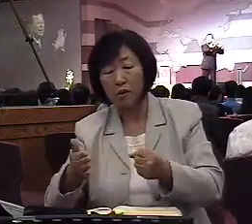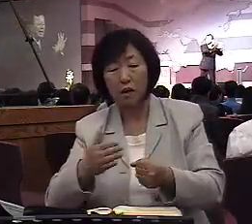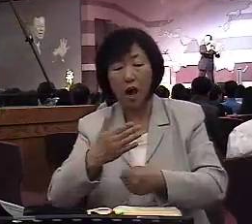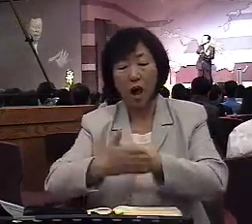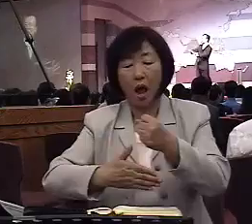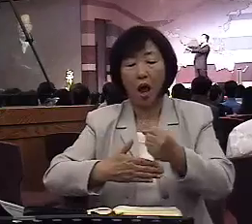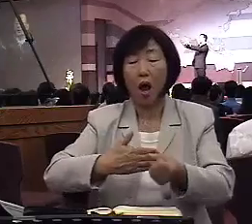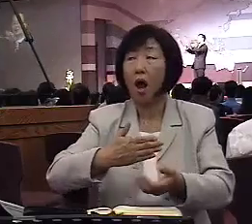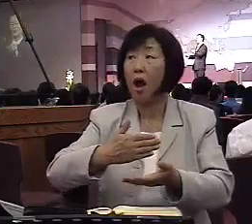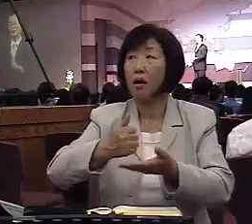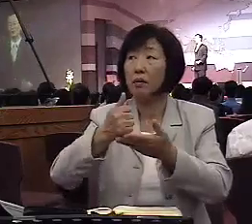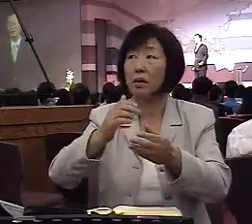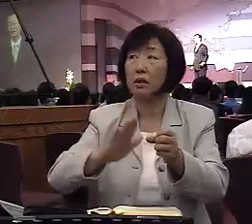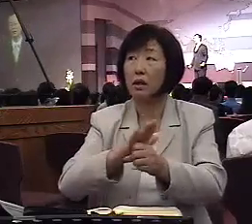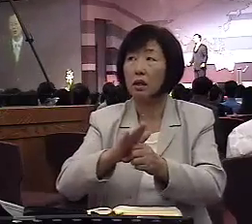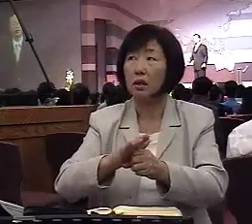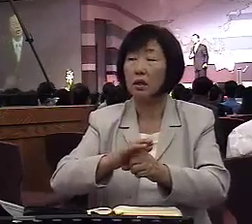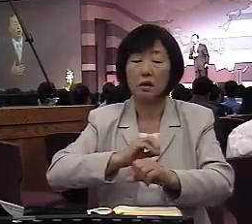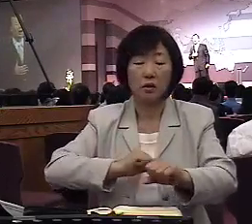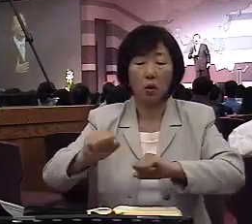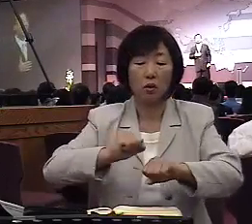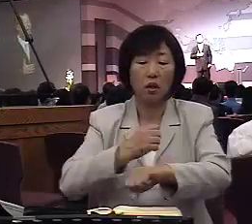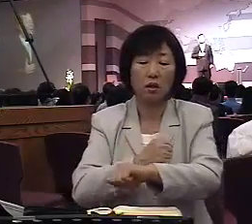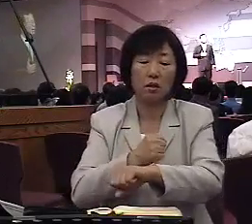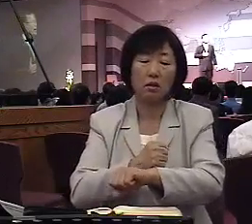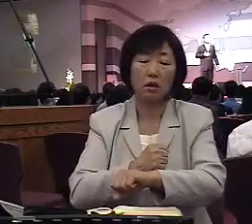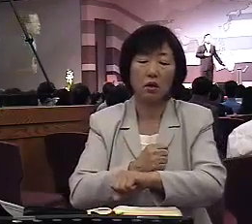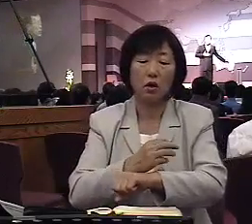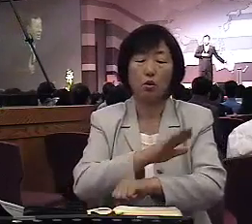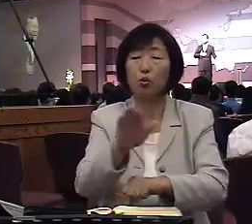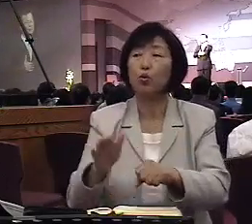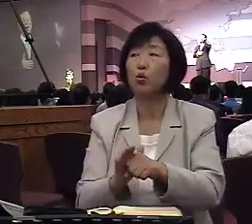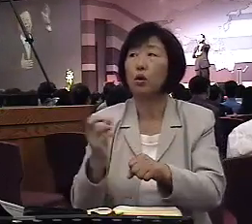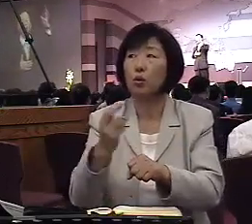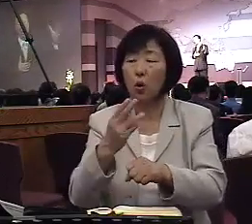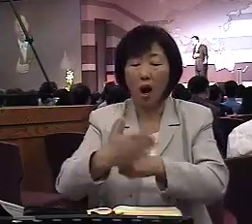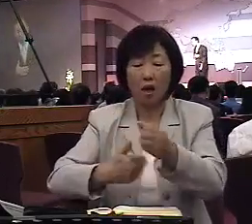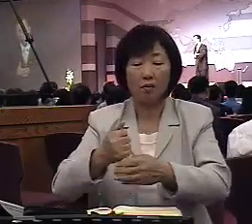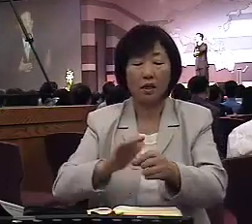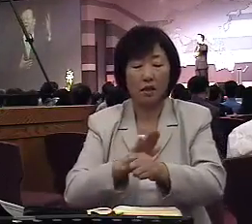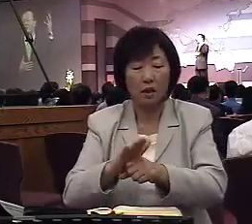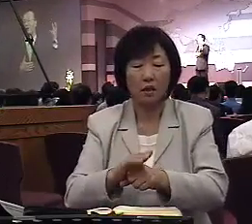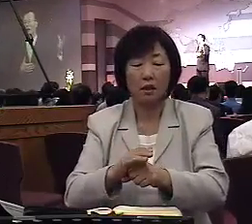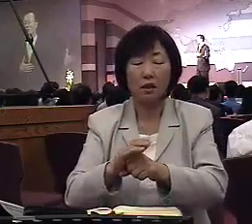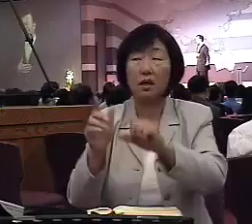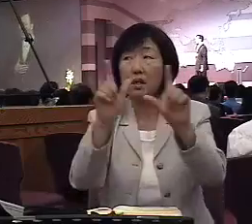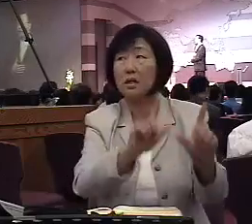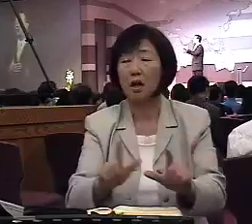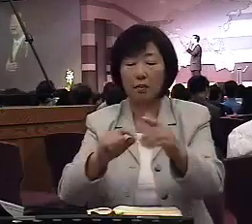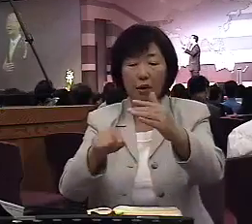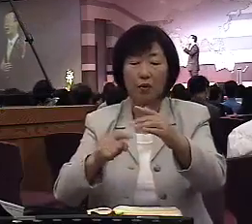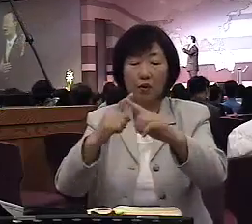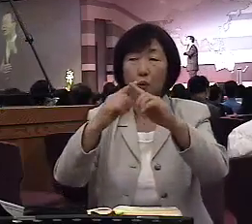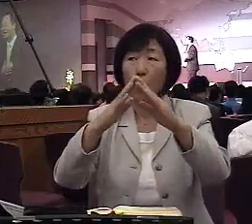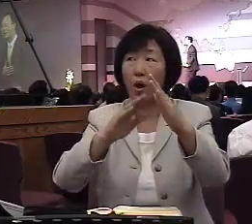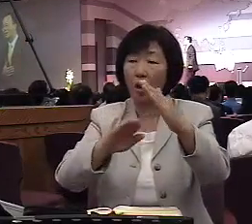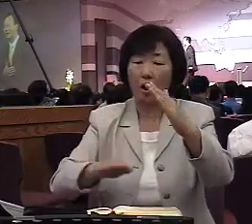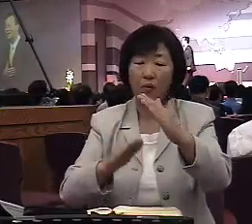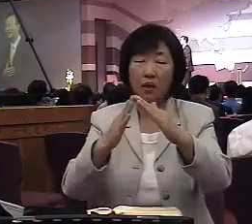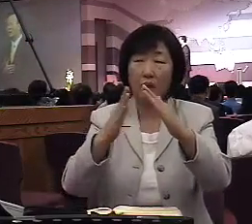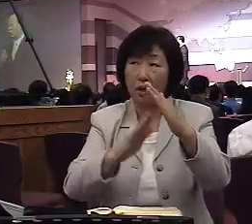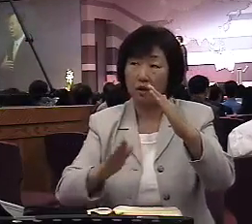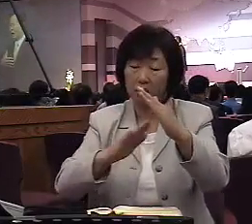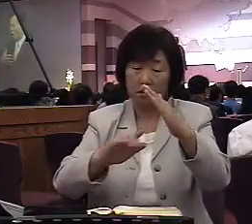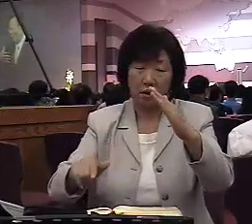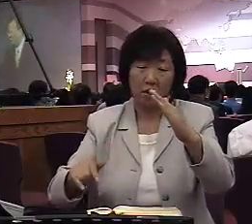하나님의 사랑이 역사한 거죠. 우리 또한 하나님의 사랑이 우리 삶 가운데, 교회 가운데, 우리 가정 가운데 역사하기